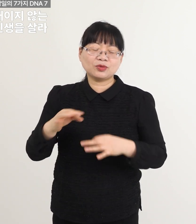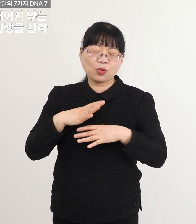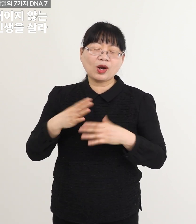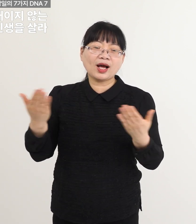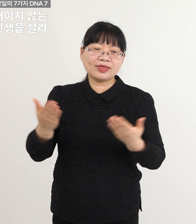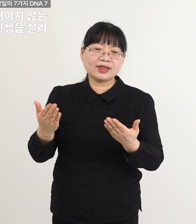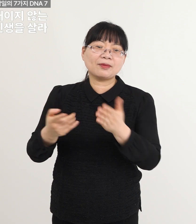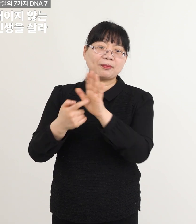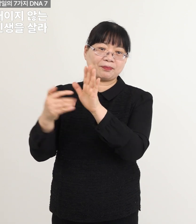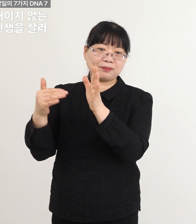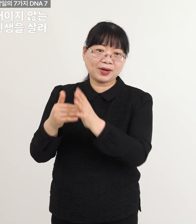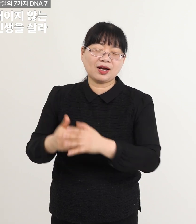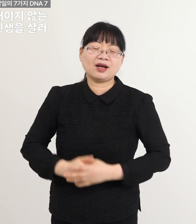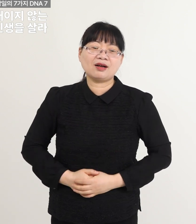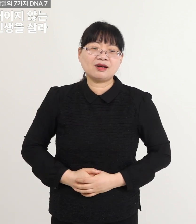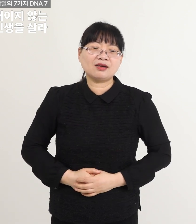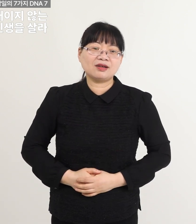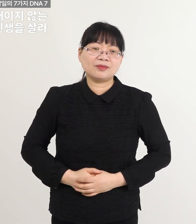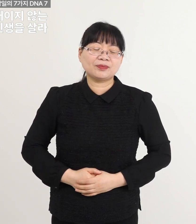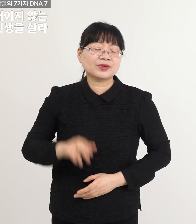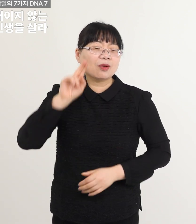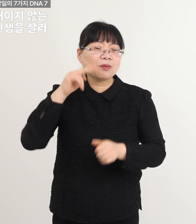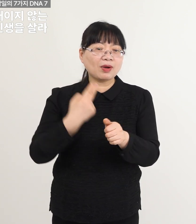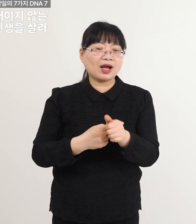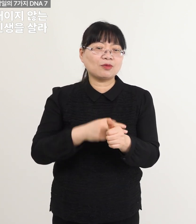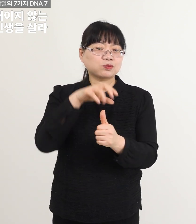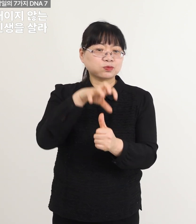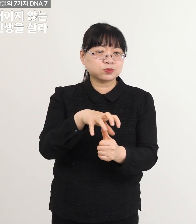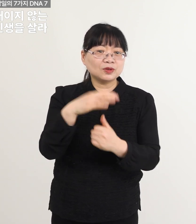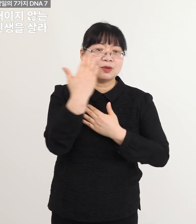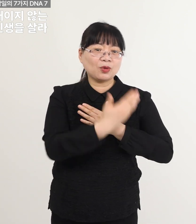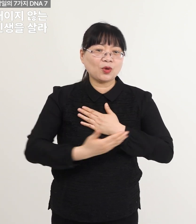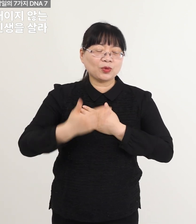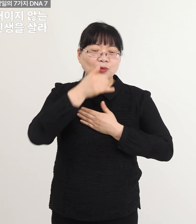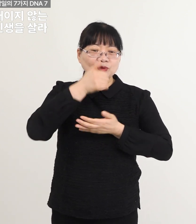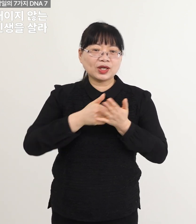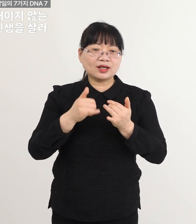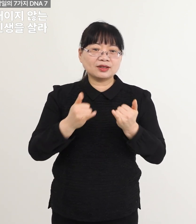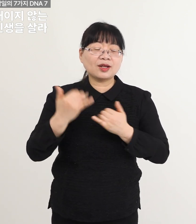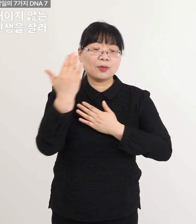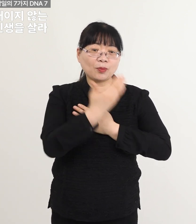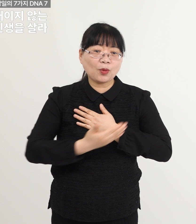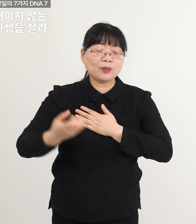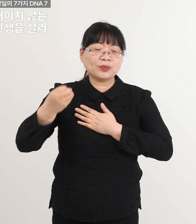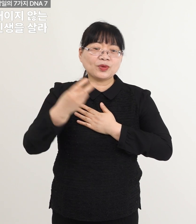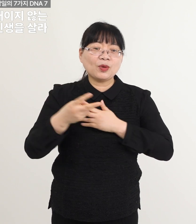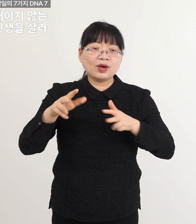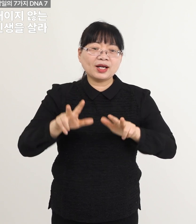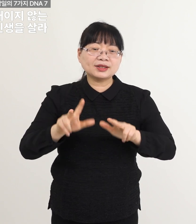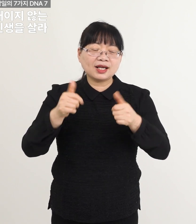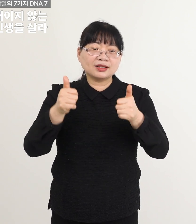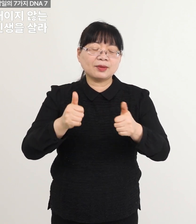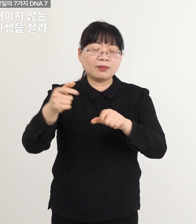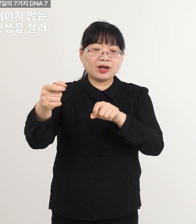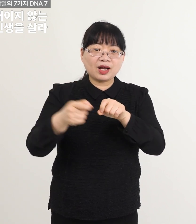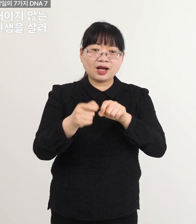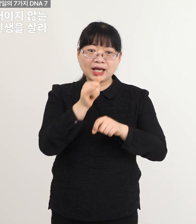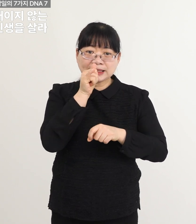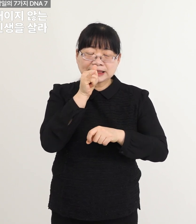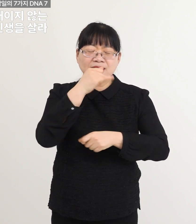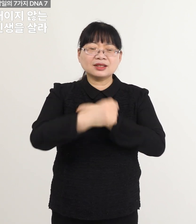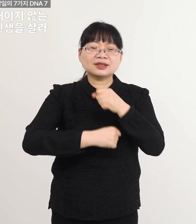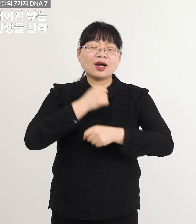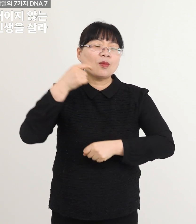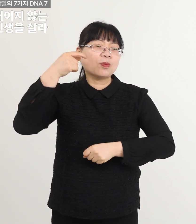벌어진 거예요. 바울은 묶인 몸이고 죄수의 몸이고 이제 재판을 앞둔